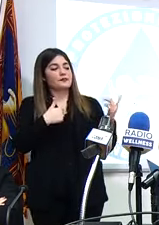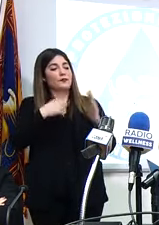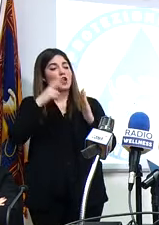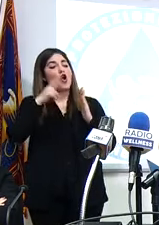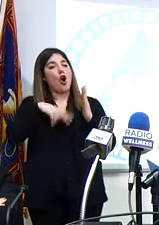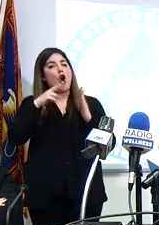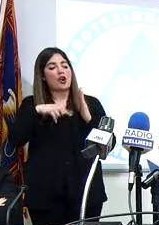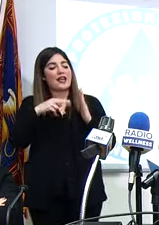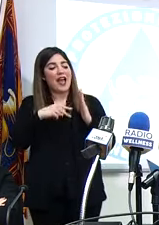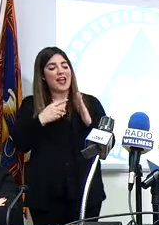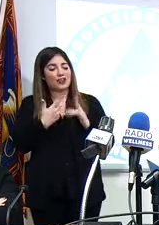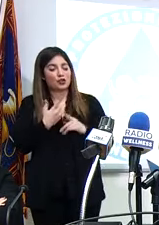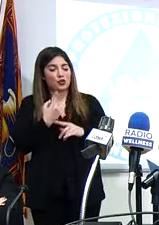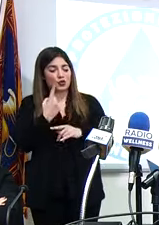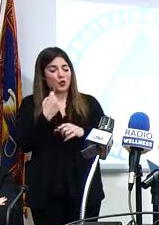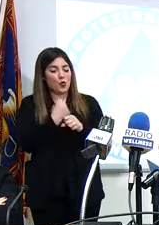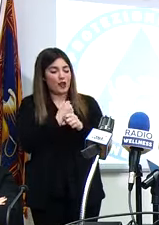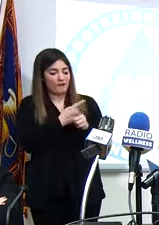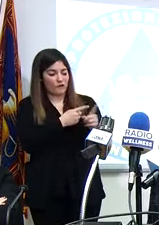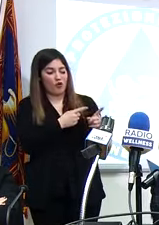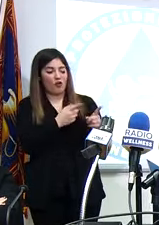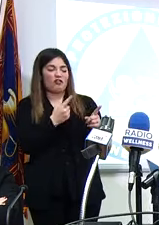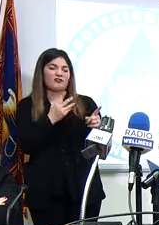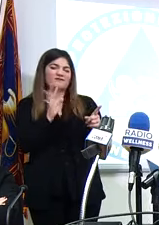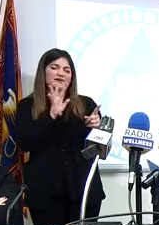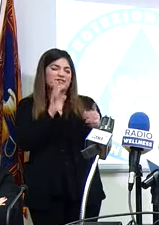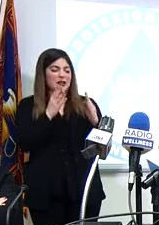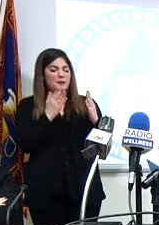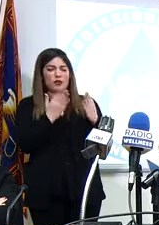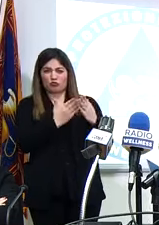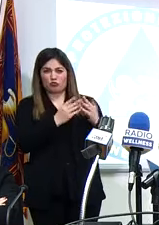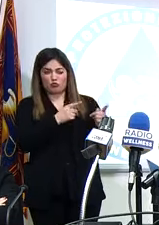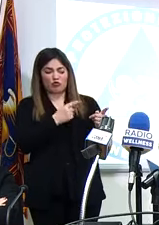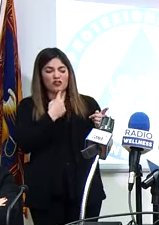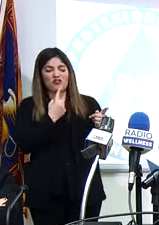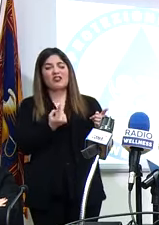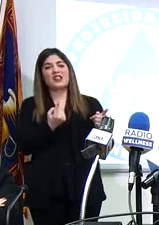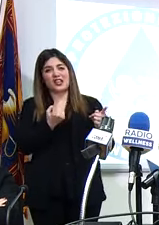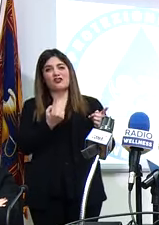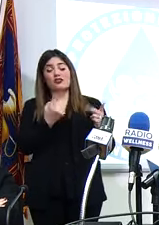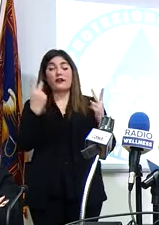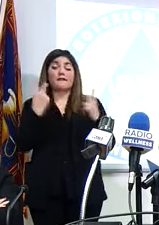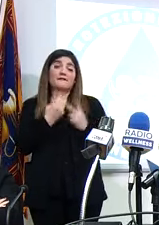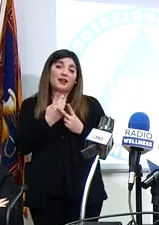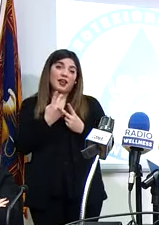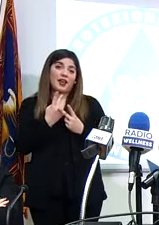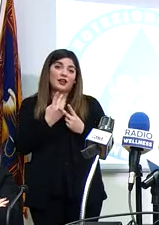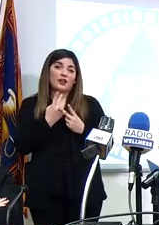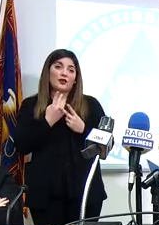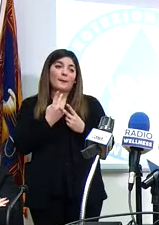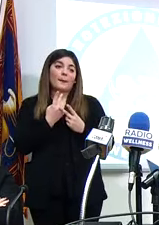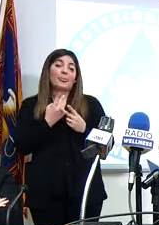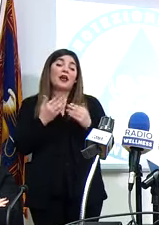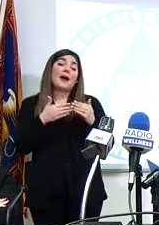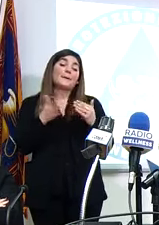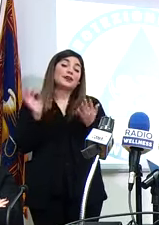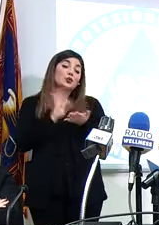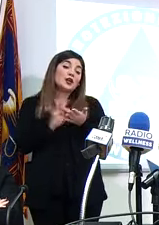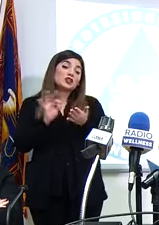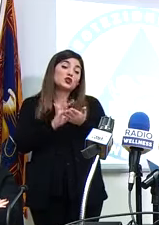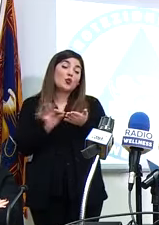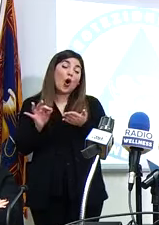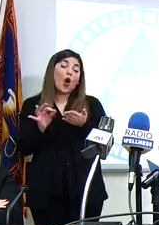in un registro, che sembra dire che effettivamente, ma non impatta molto l'apertura delle scuole. Allora